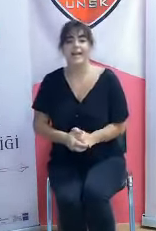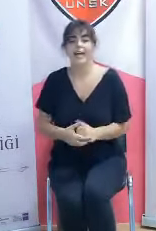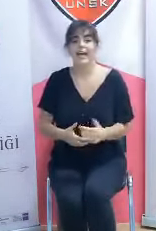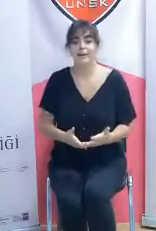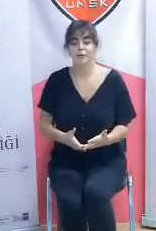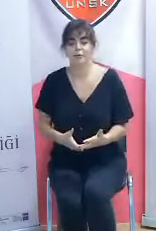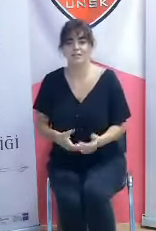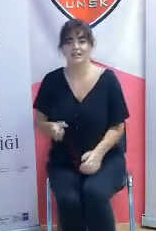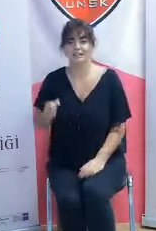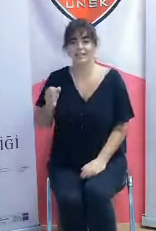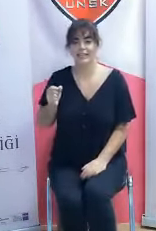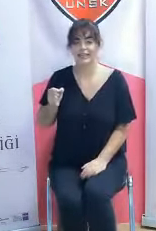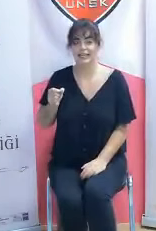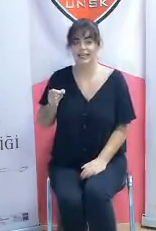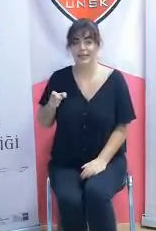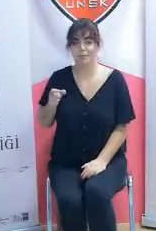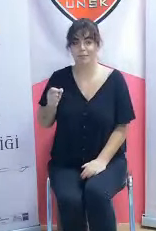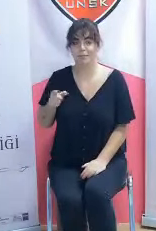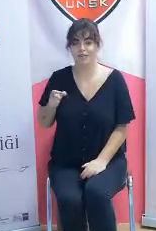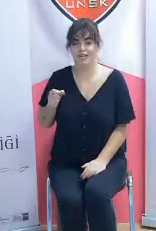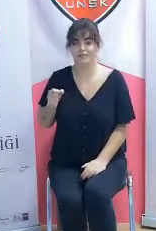Ev posta. Ev posta.